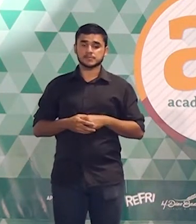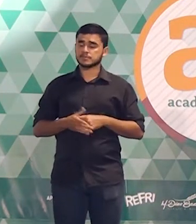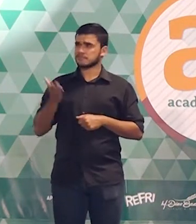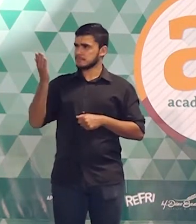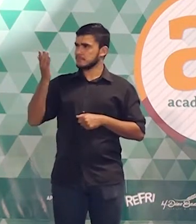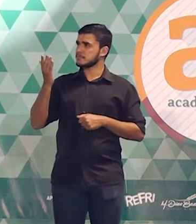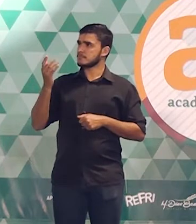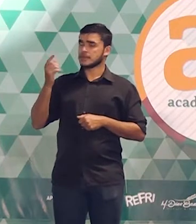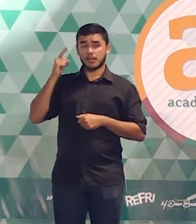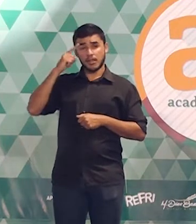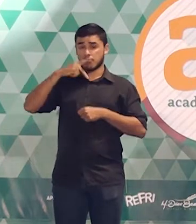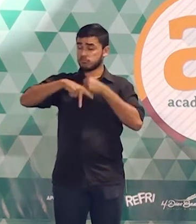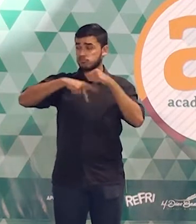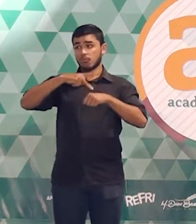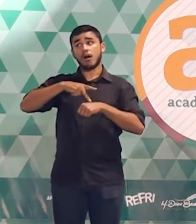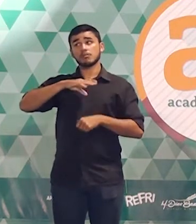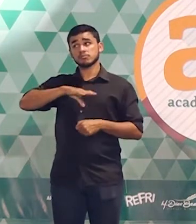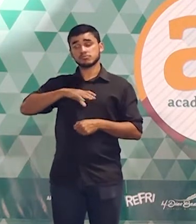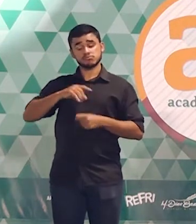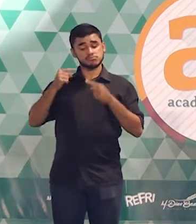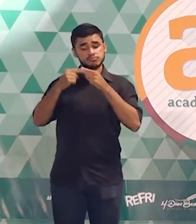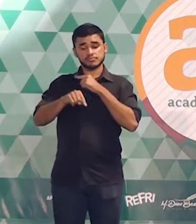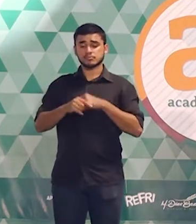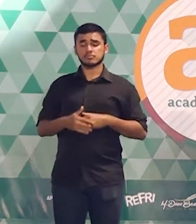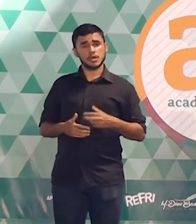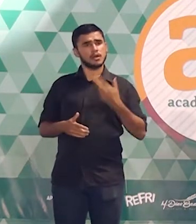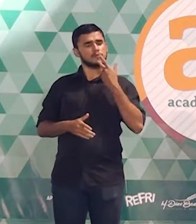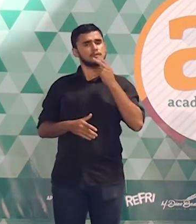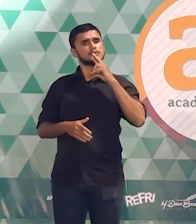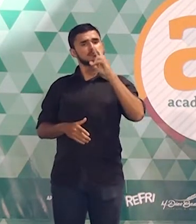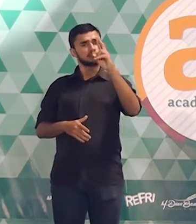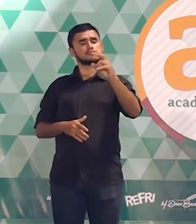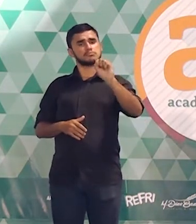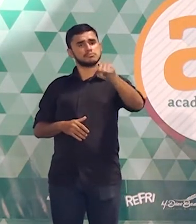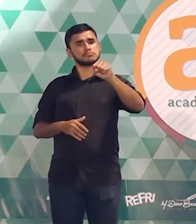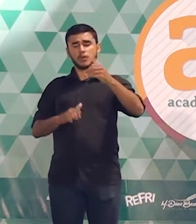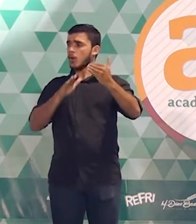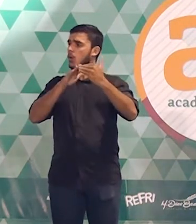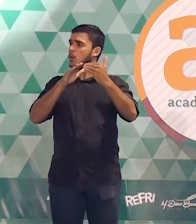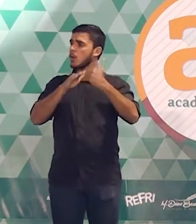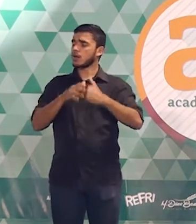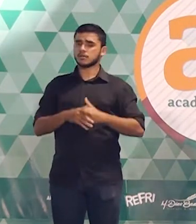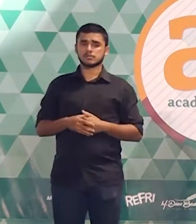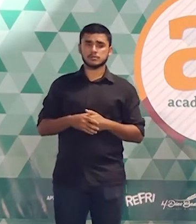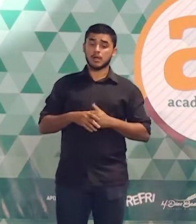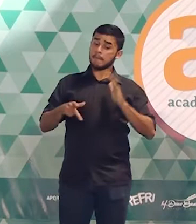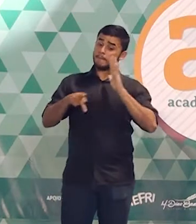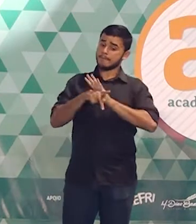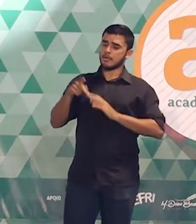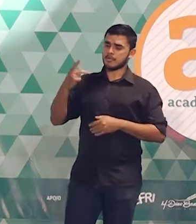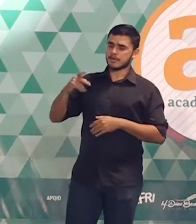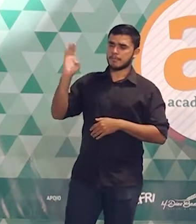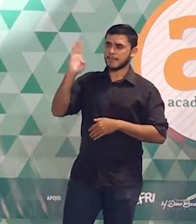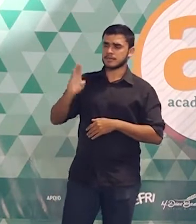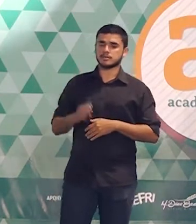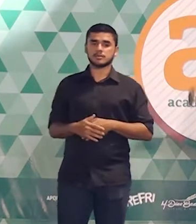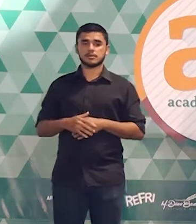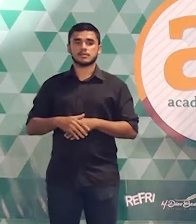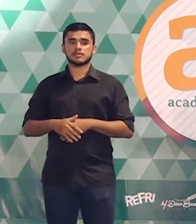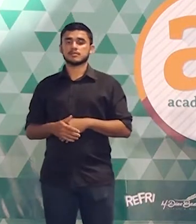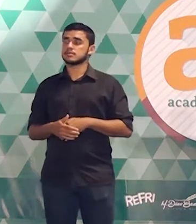isto não se faz em Portugal. Eu digo, é mesmo, isso não se faz em Portugal, isso é uma coisa bem típica da fala brasileira. É